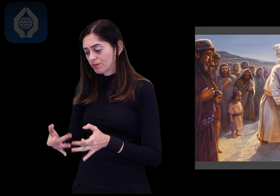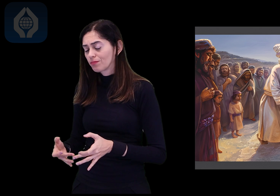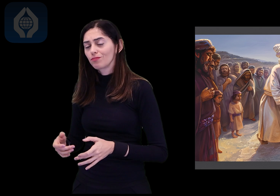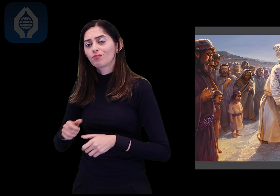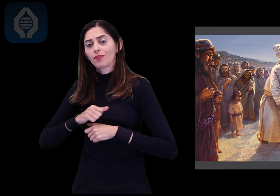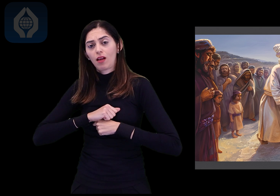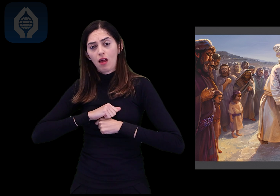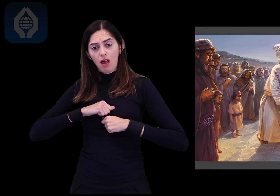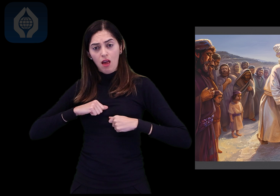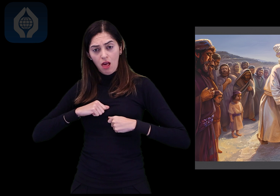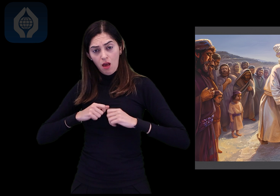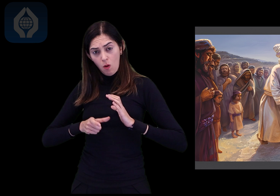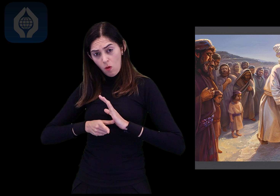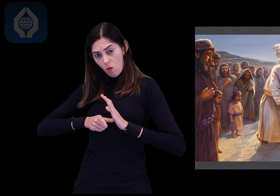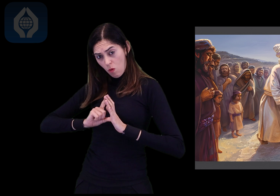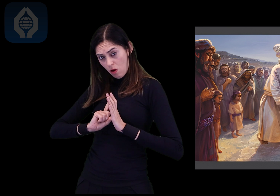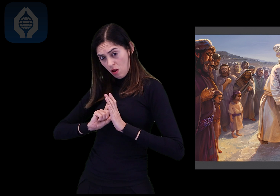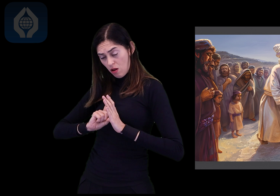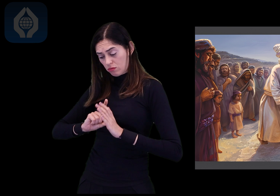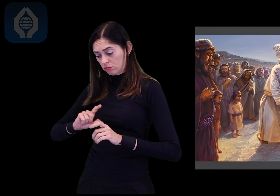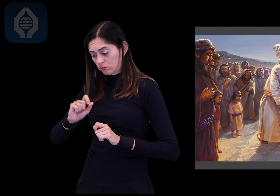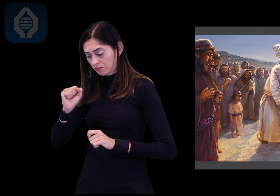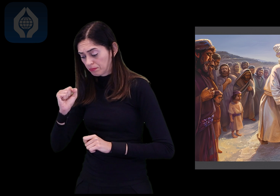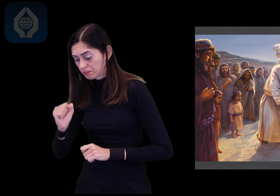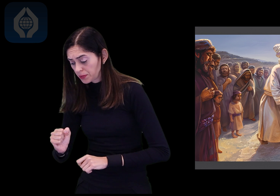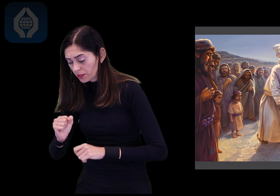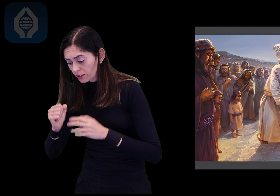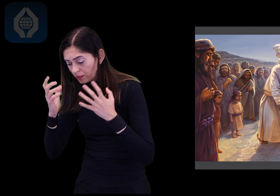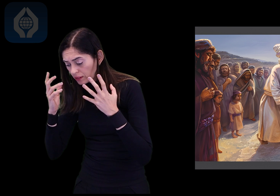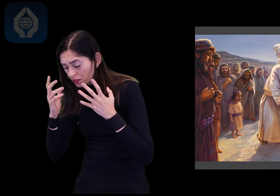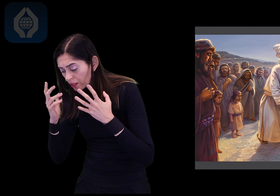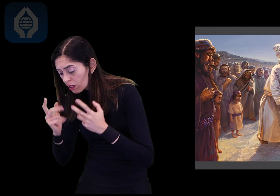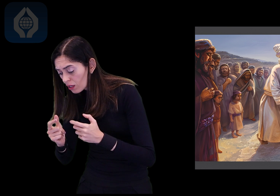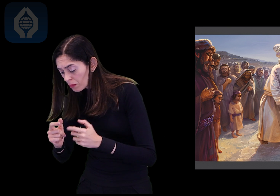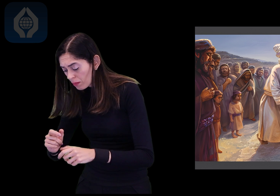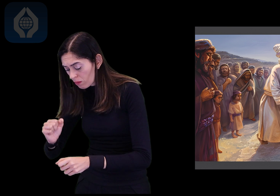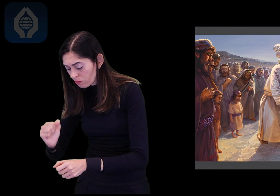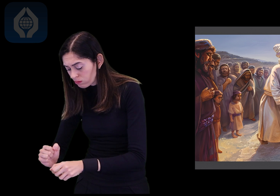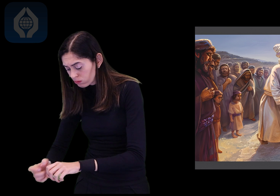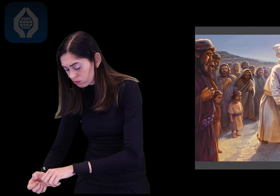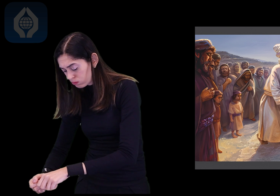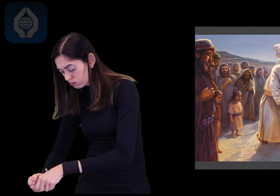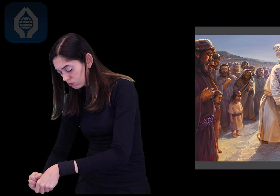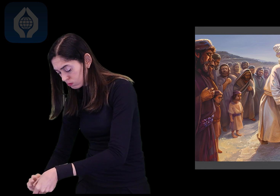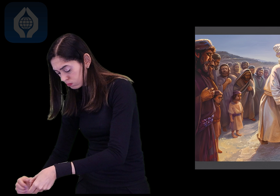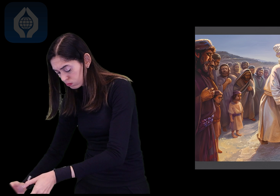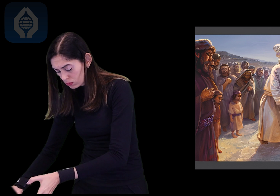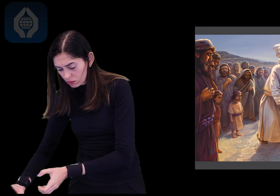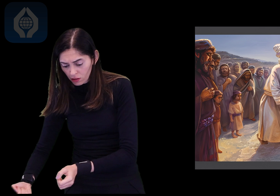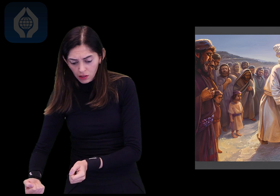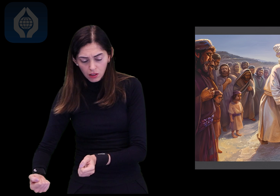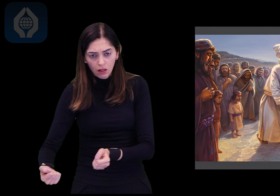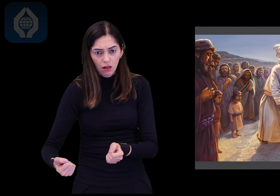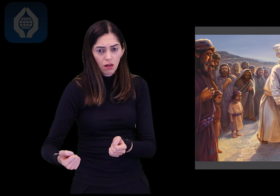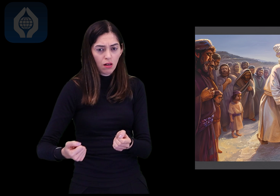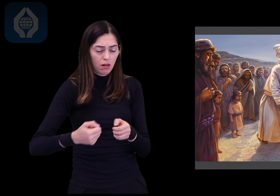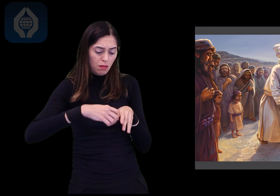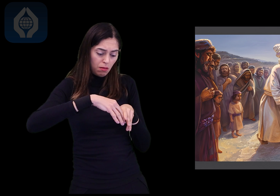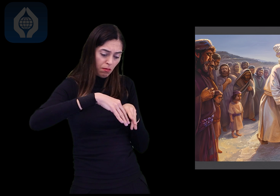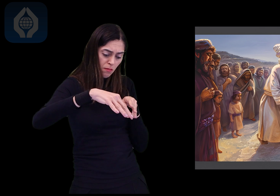animal e colher seu sangue numa bacia. Então, depois de ter atravessado a cortina pesada que separava os 2 cômodos,